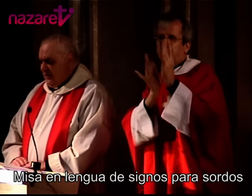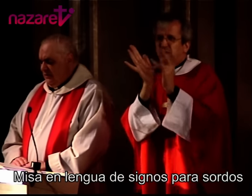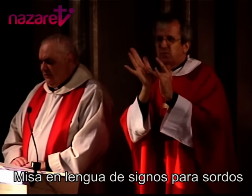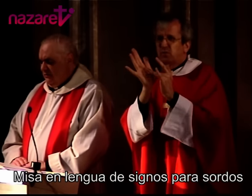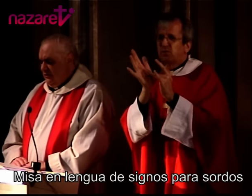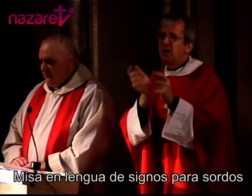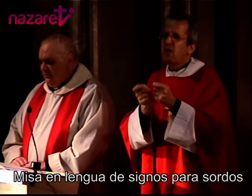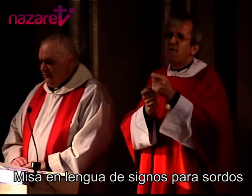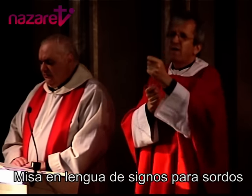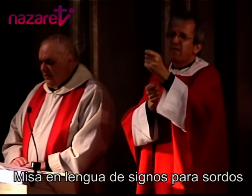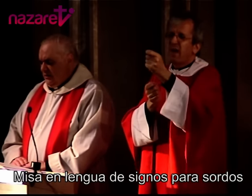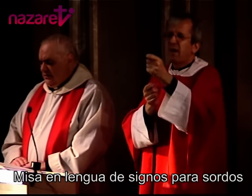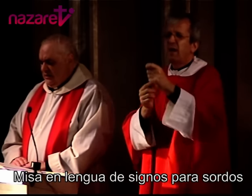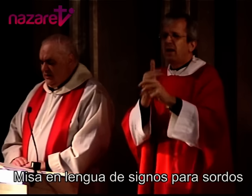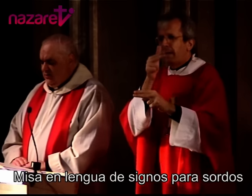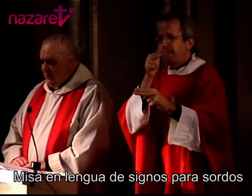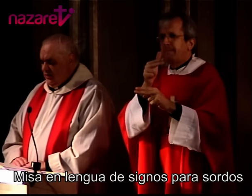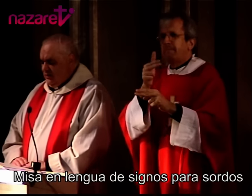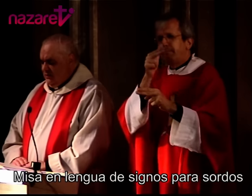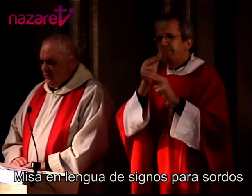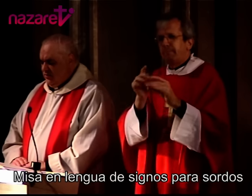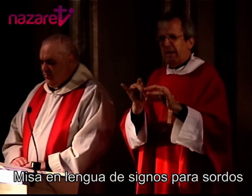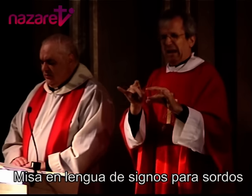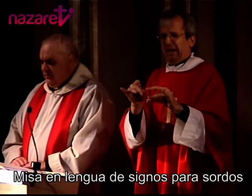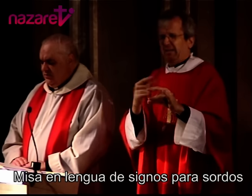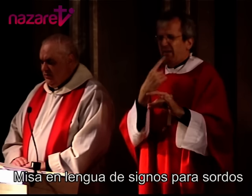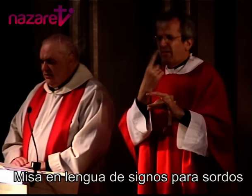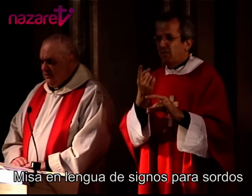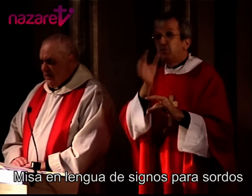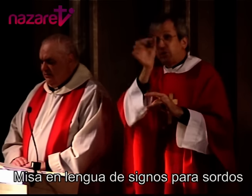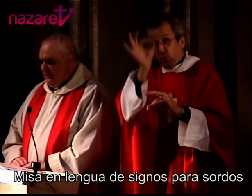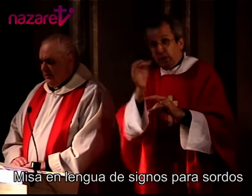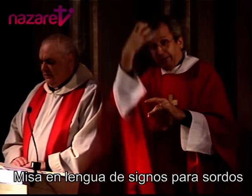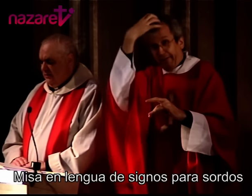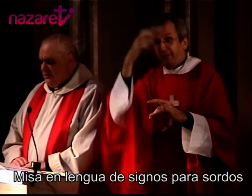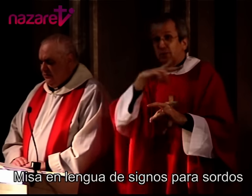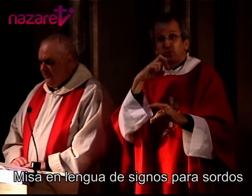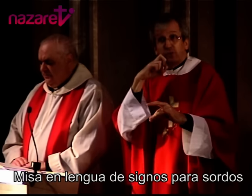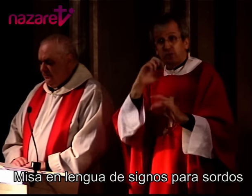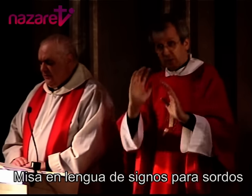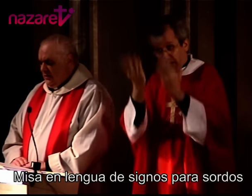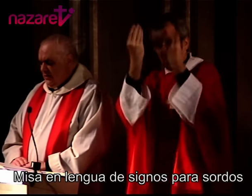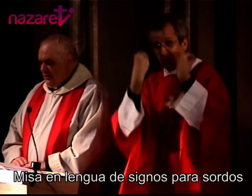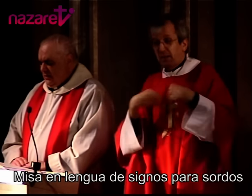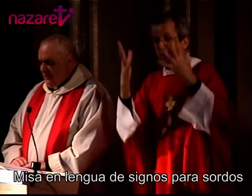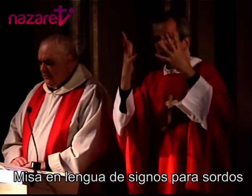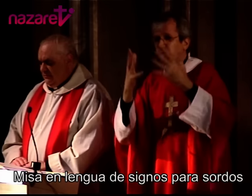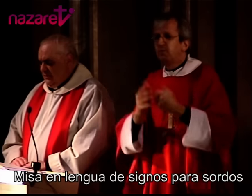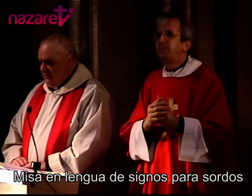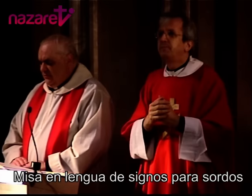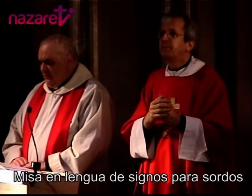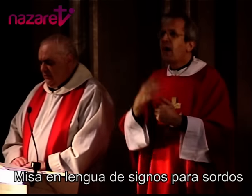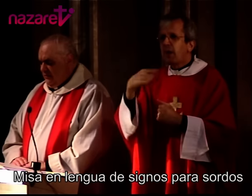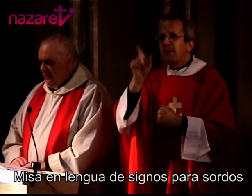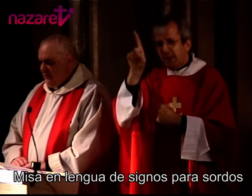ofrecían vinagre diciendo: si eres tú el rey de los judíos, sálvate a ti mismo. Había